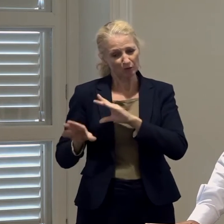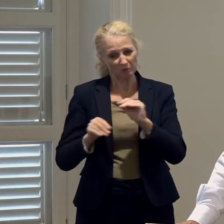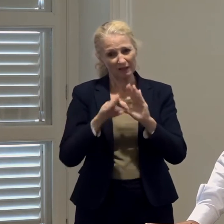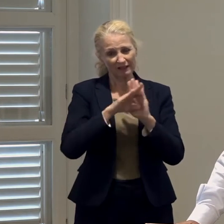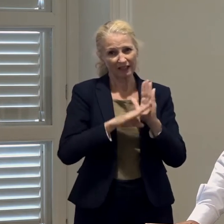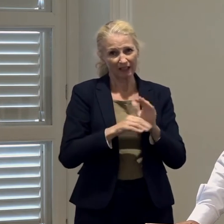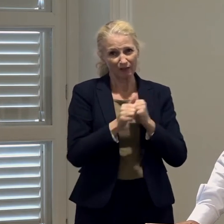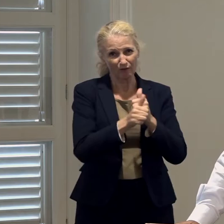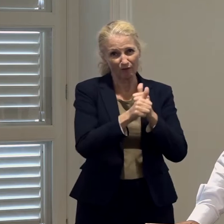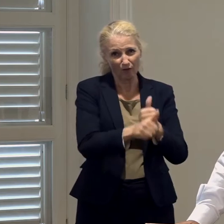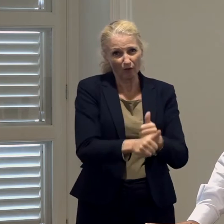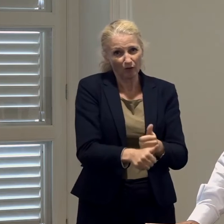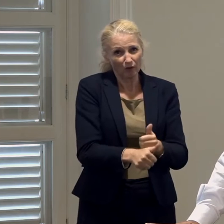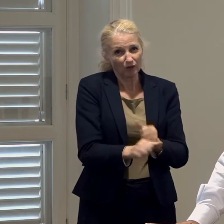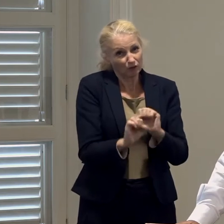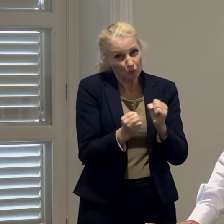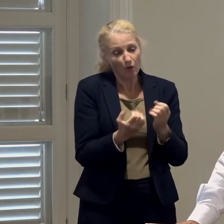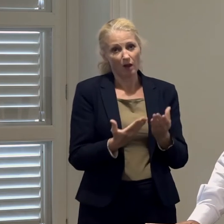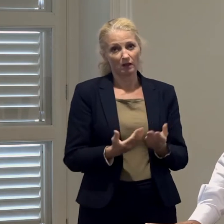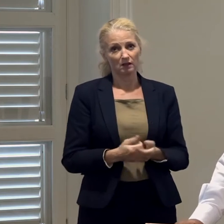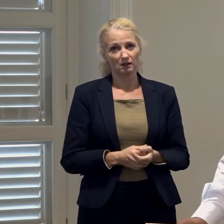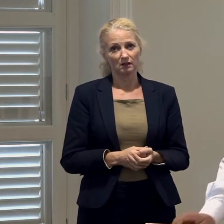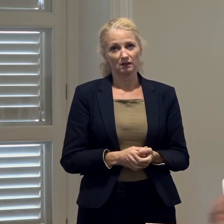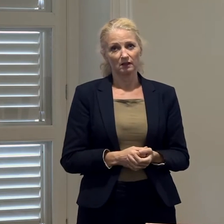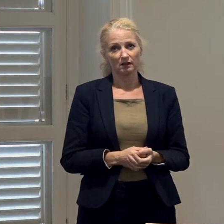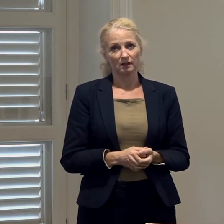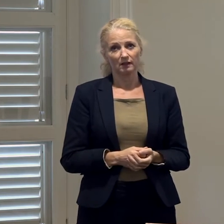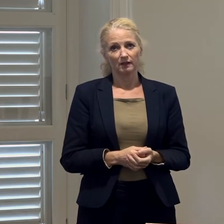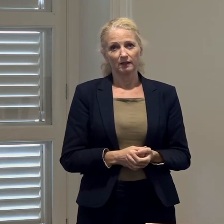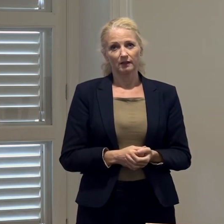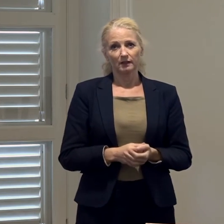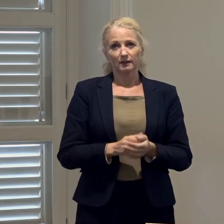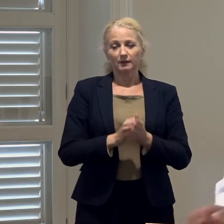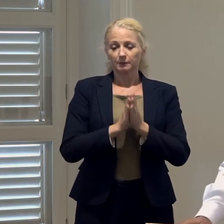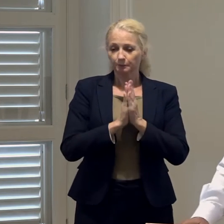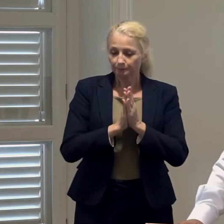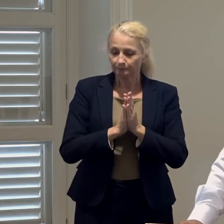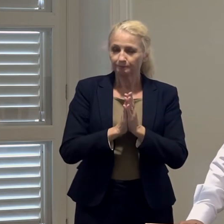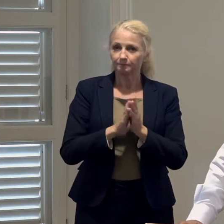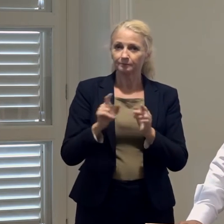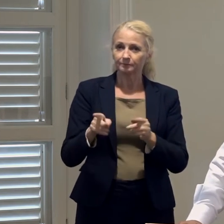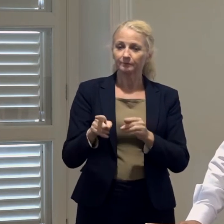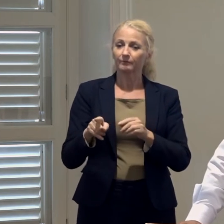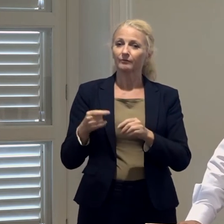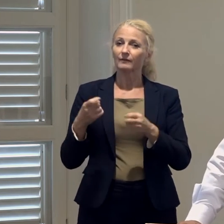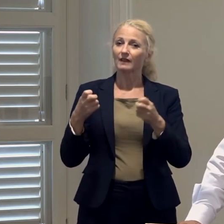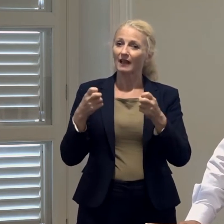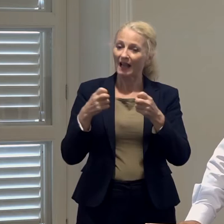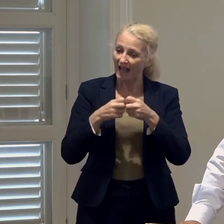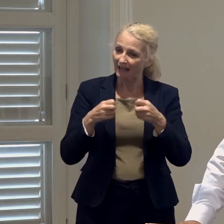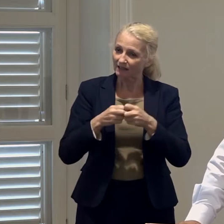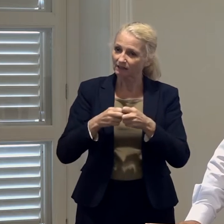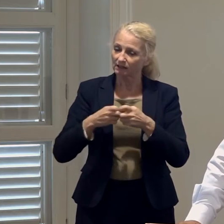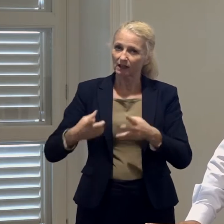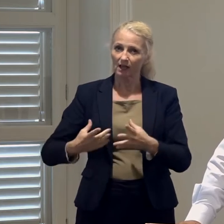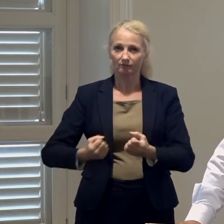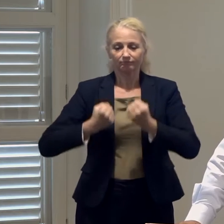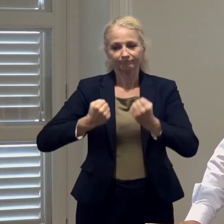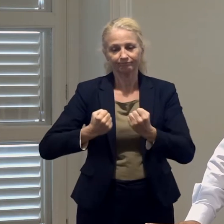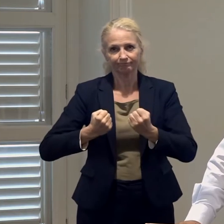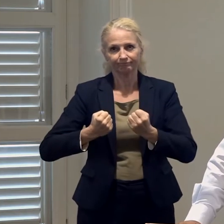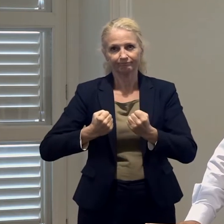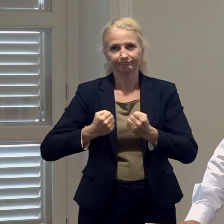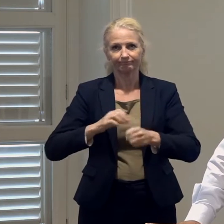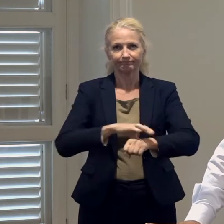te houden. Ik wil aan elk van u vragen om de extra mijl met ons te gaan. Het is niet